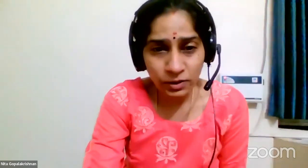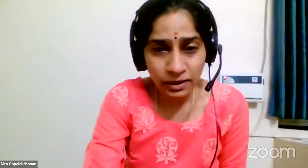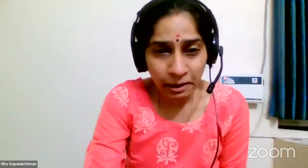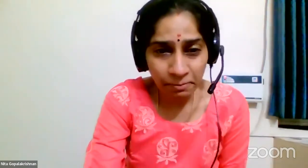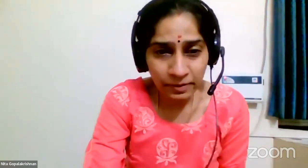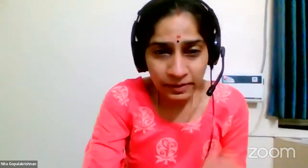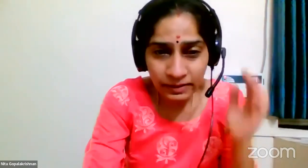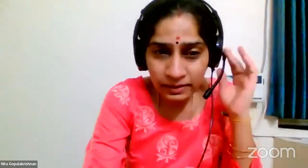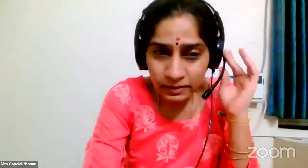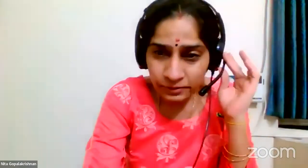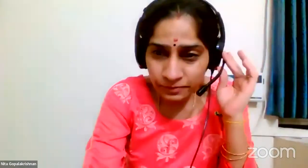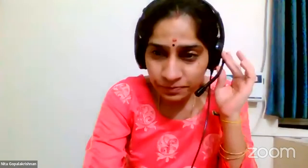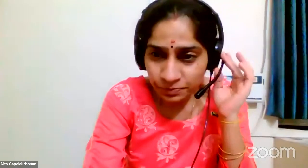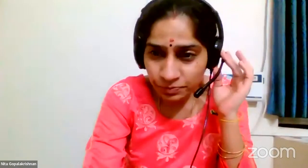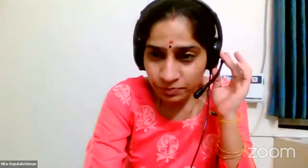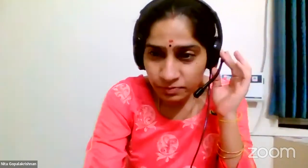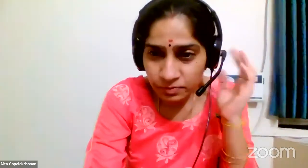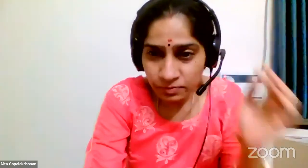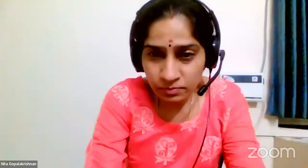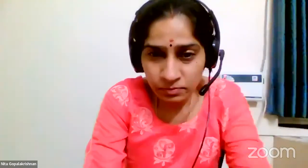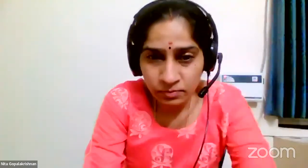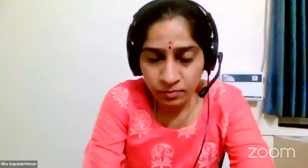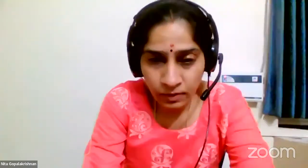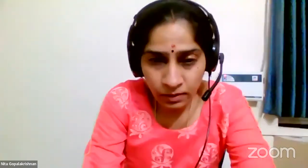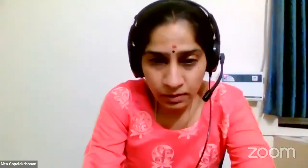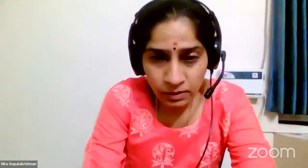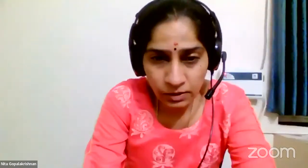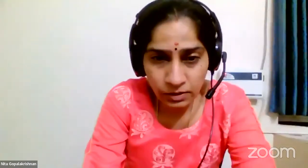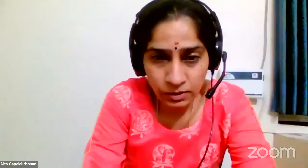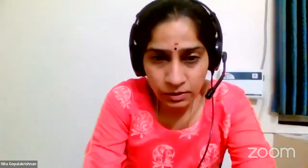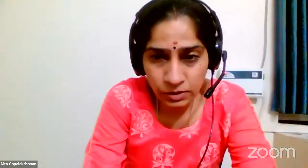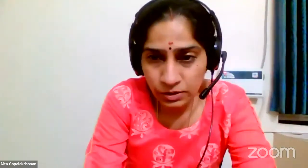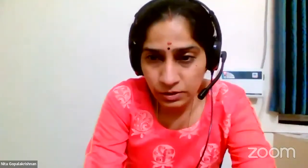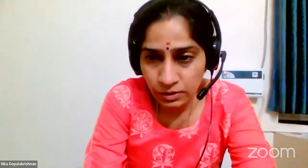प्रभु जी, उनका नाम श्रीधर स्वामी,